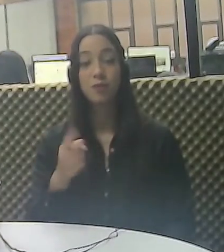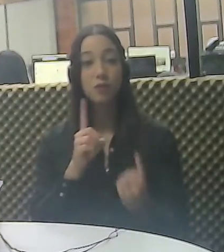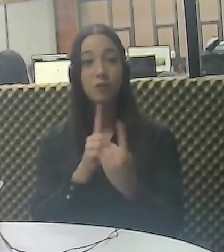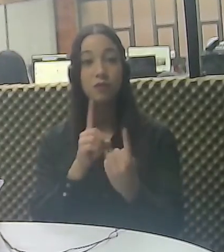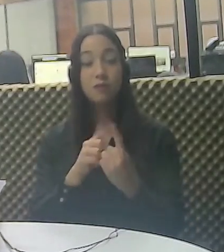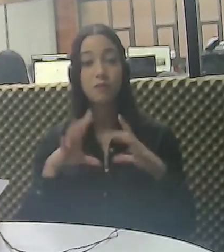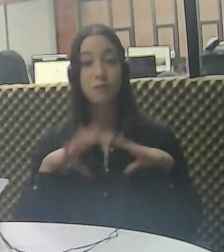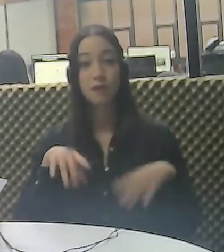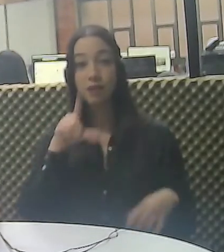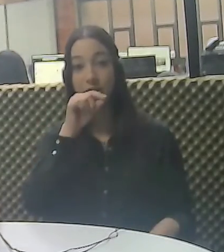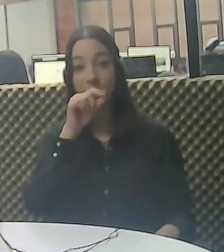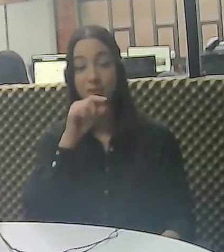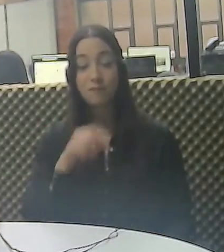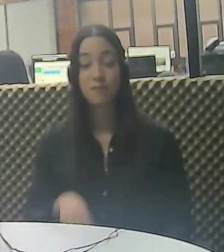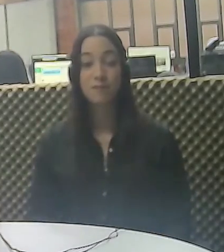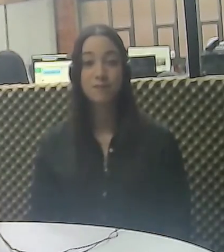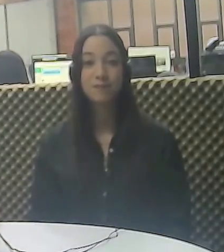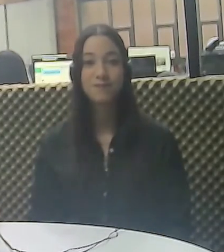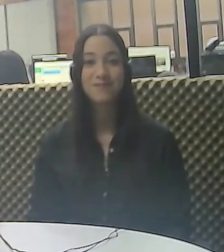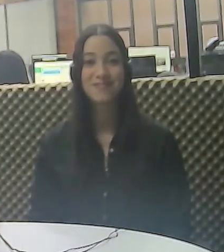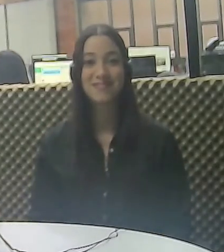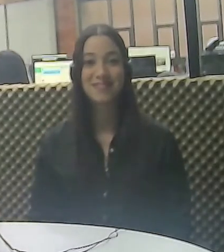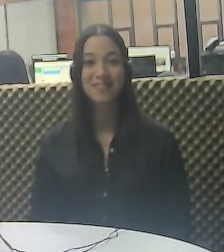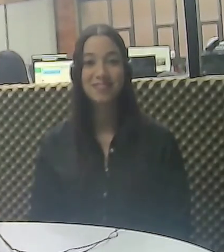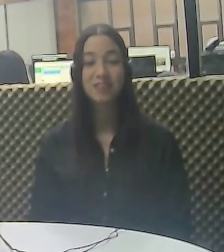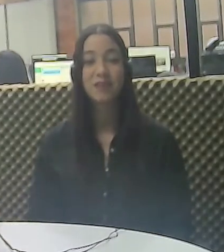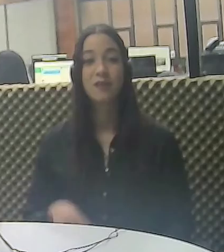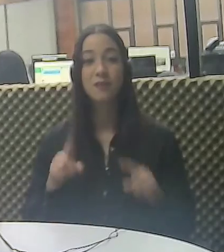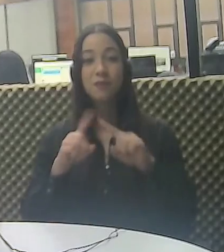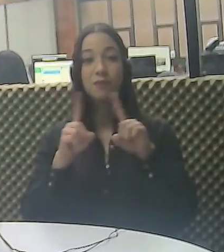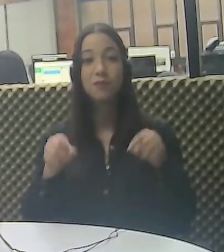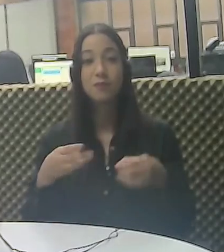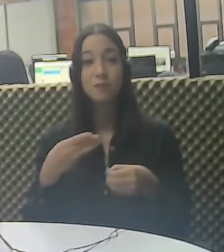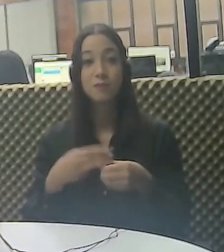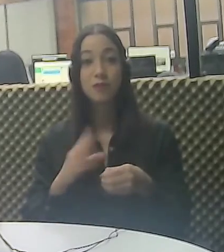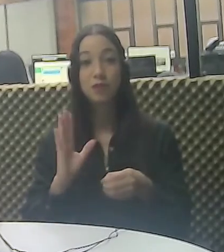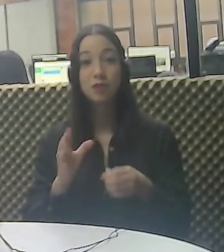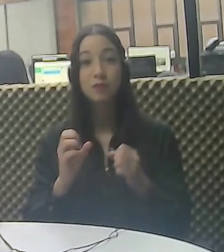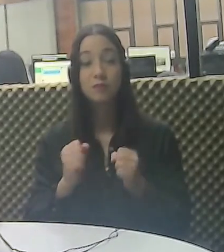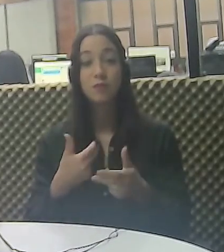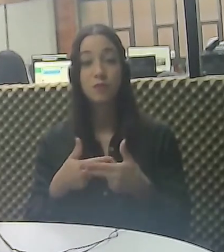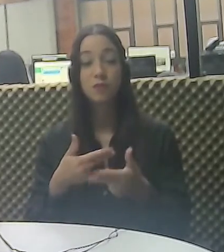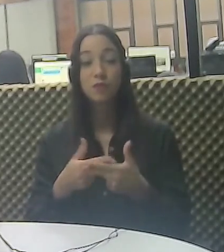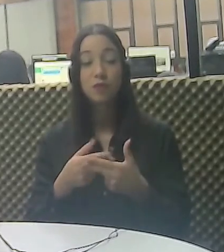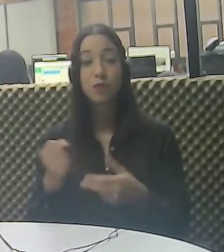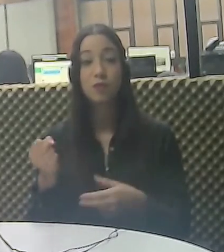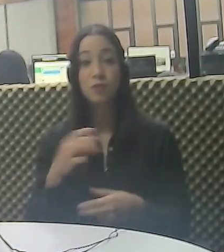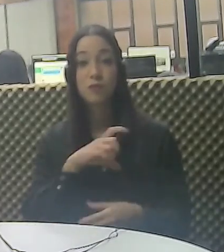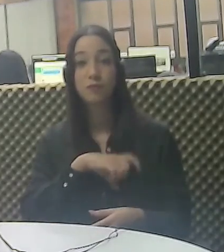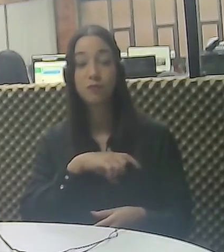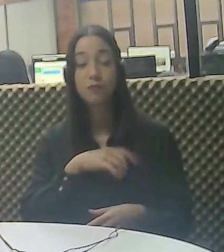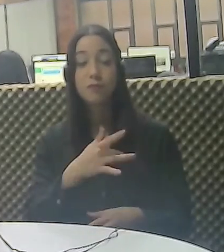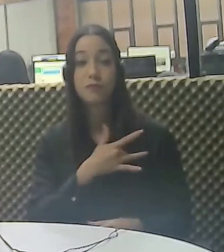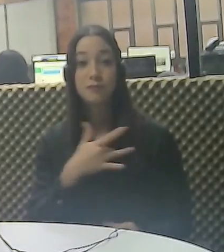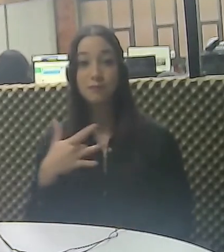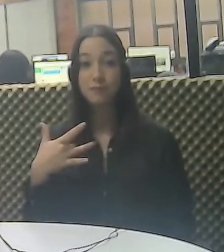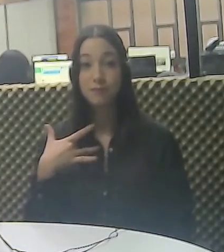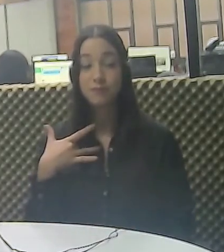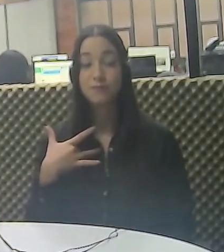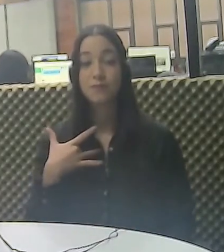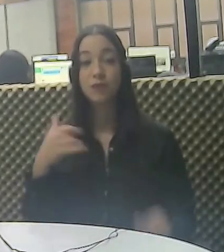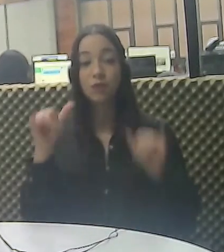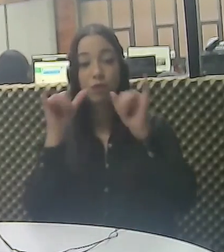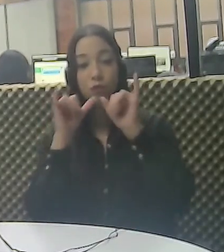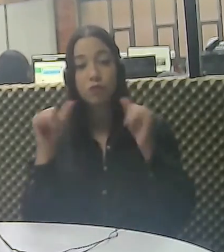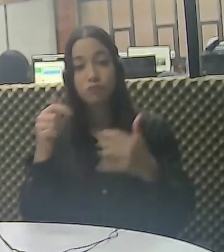do Sabiá e ainda Servidores Municipais já podem fazer adesão ao novo plano de saúde essas